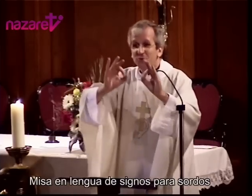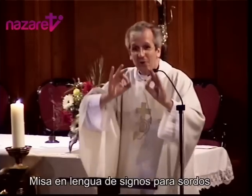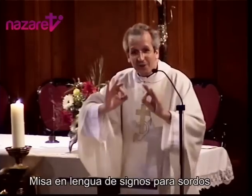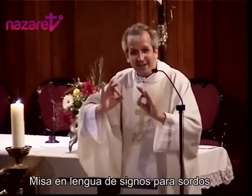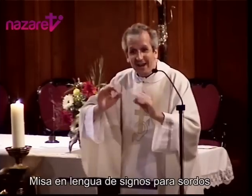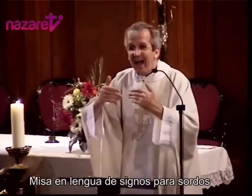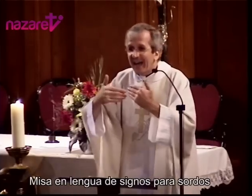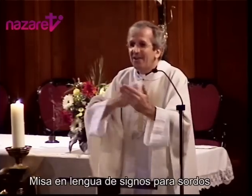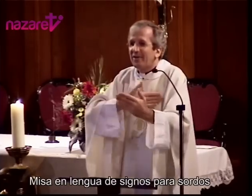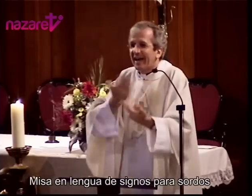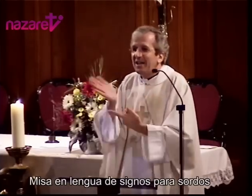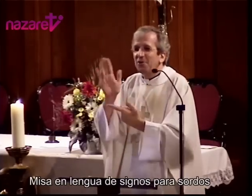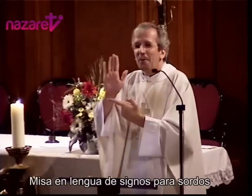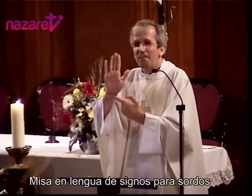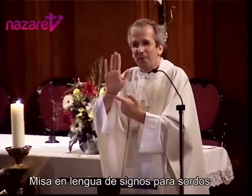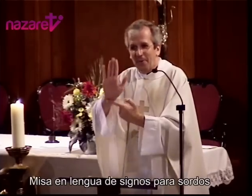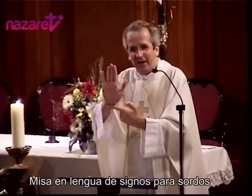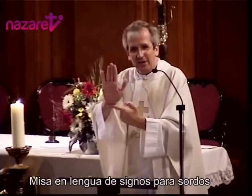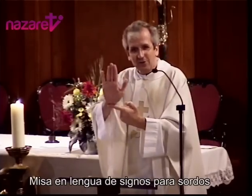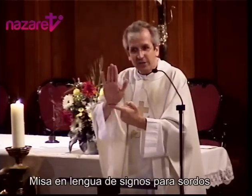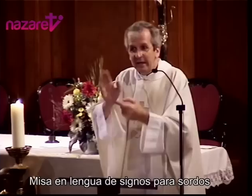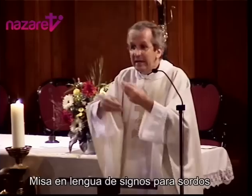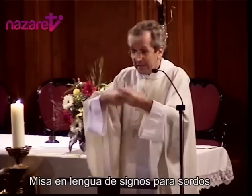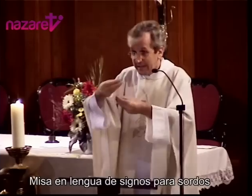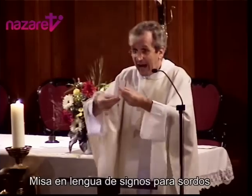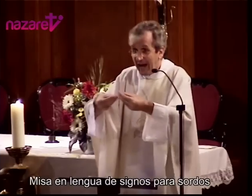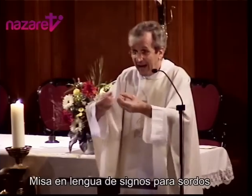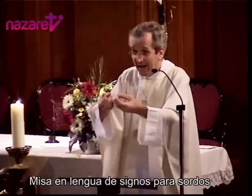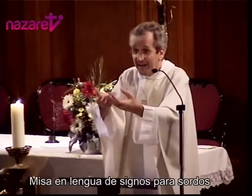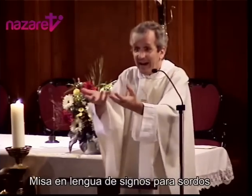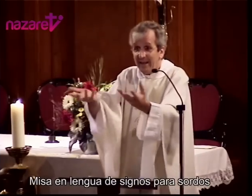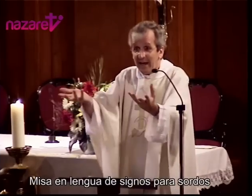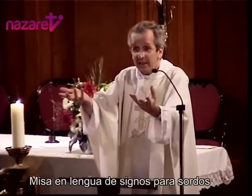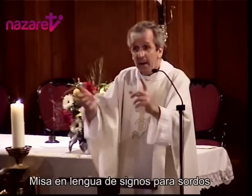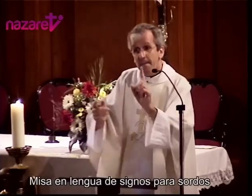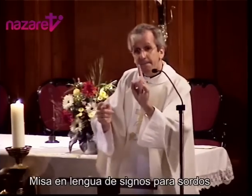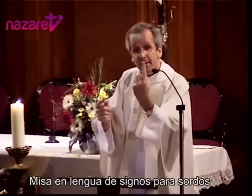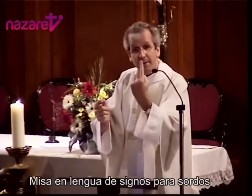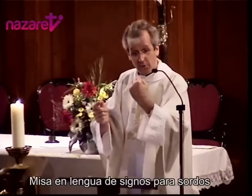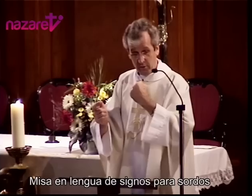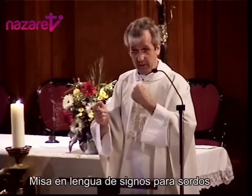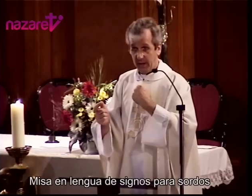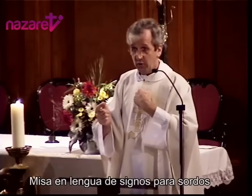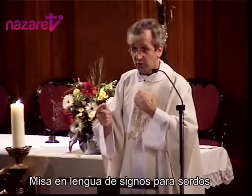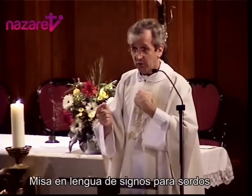su orden, aquello que ha querido proponernos, se haga realidad primero en nosotros,